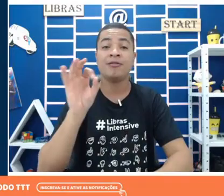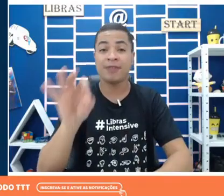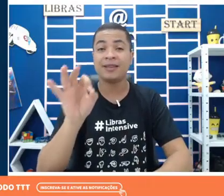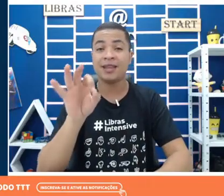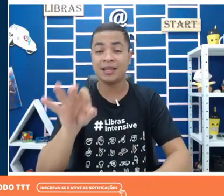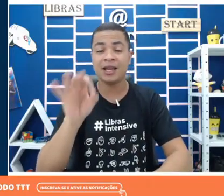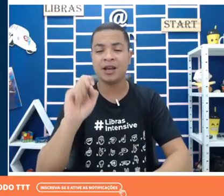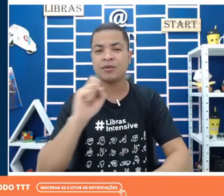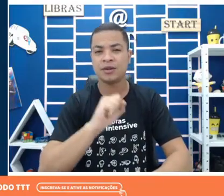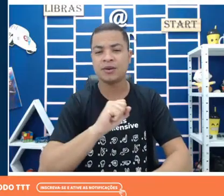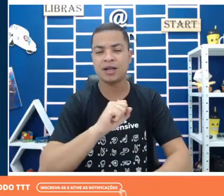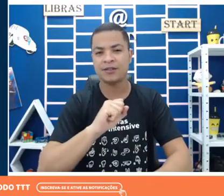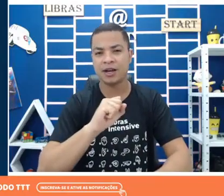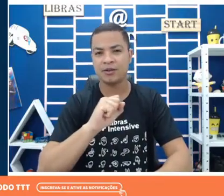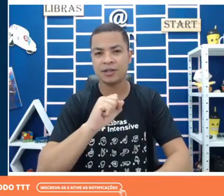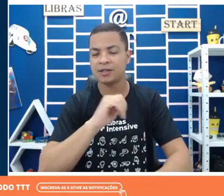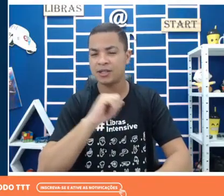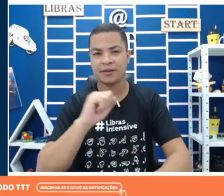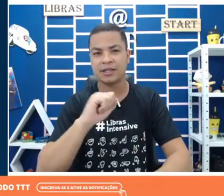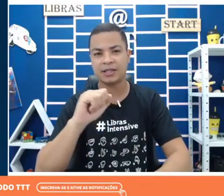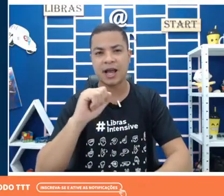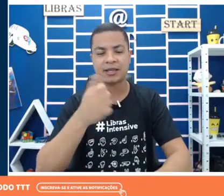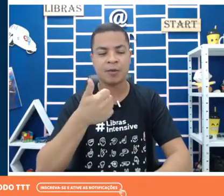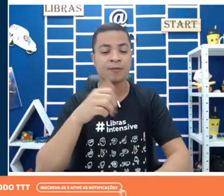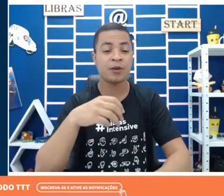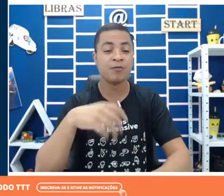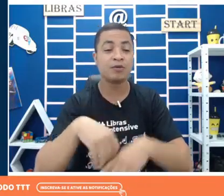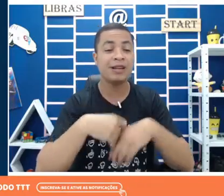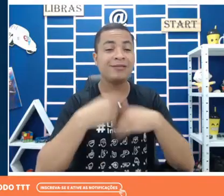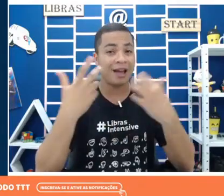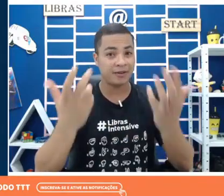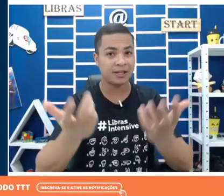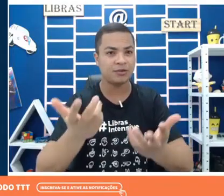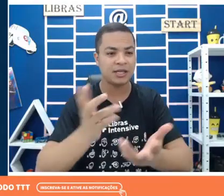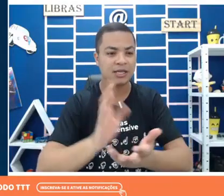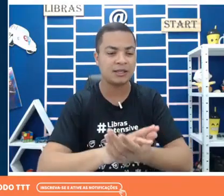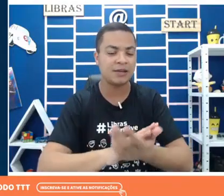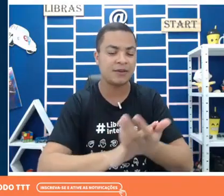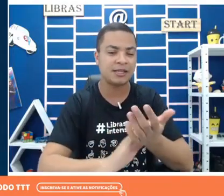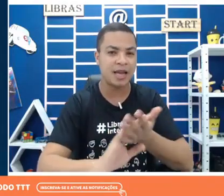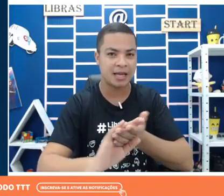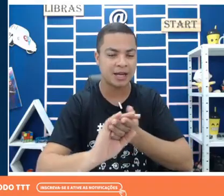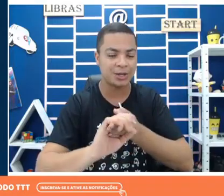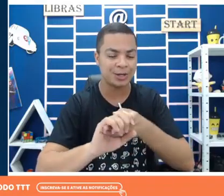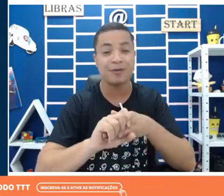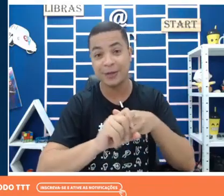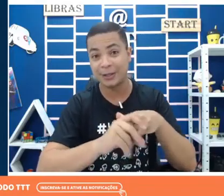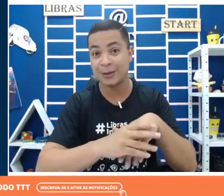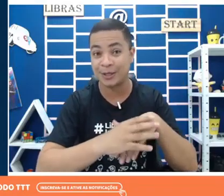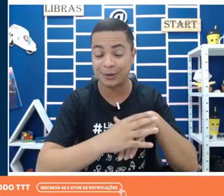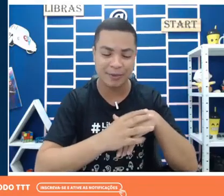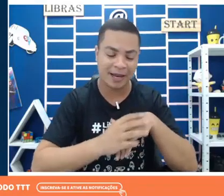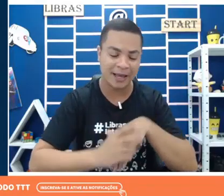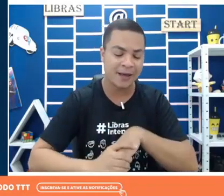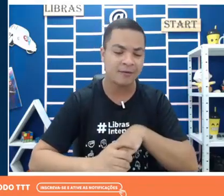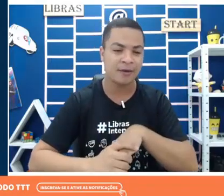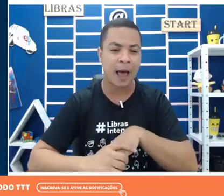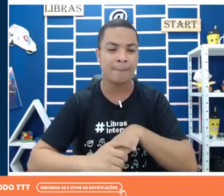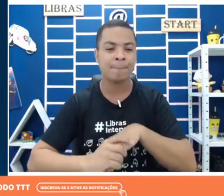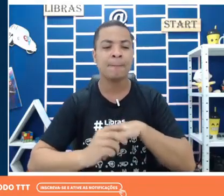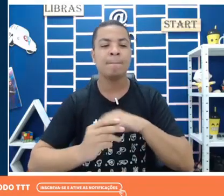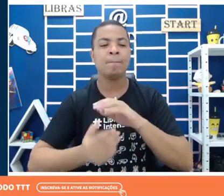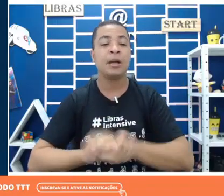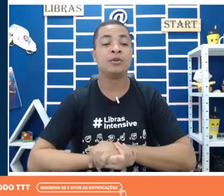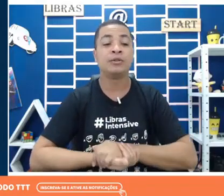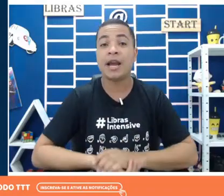sinais, vai entender eu usando classificadores, sem fazer sinais, tá bom? Vou tentar fazer tudo sem fazer sinais, tá, gente? Vamos ver se eu consigo também, né? Vamos